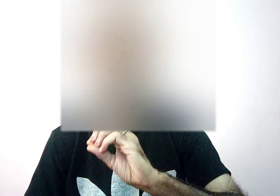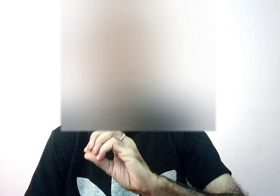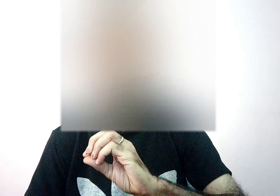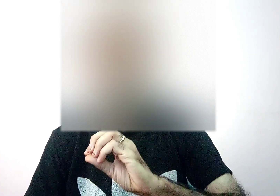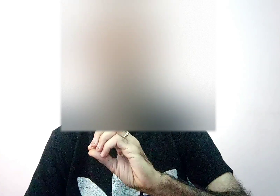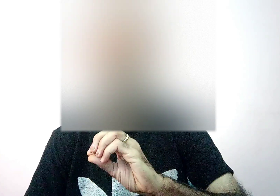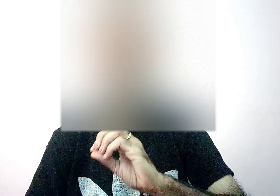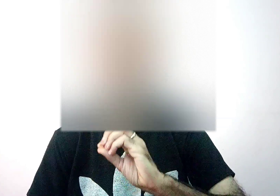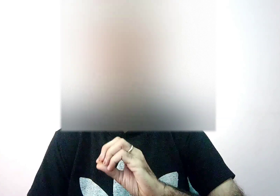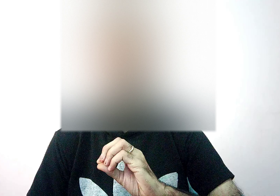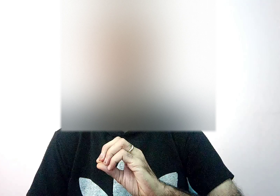للمفاوضات مره ثانيه.